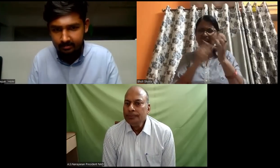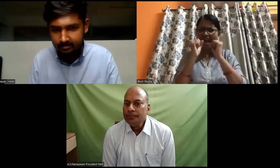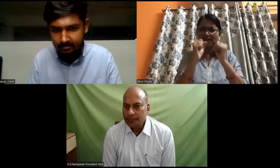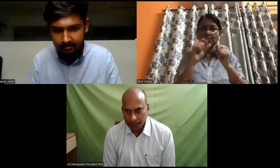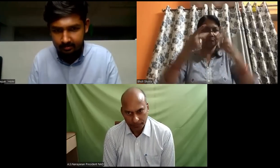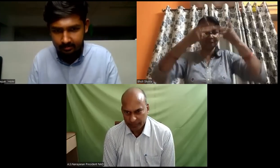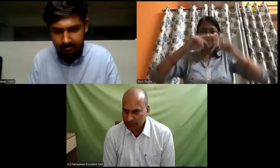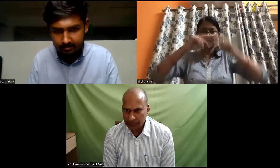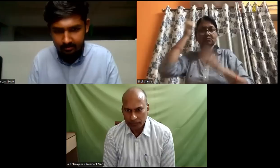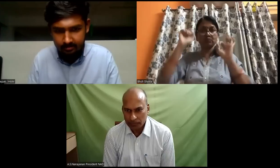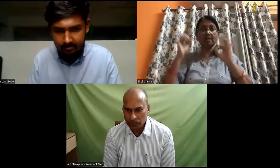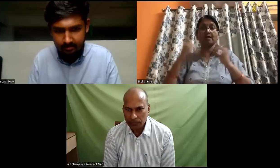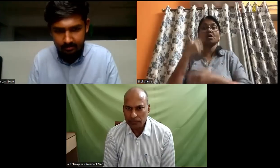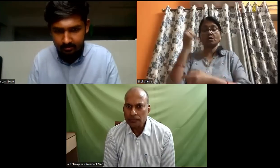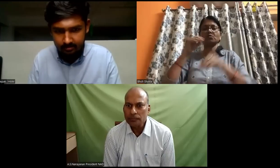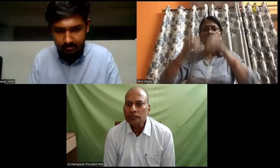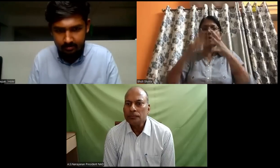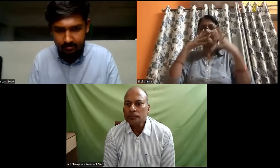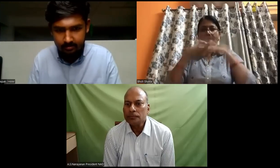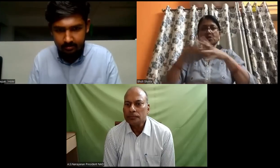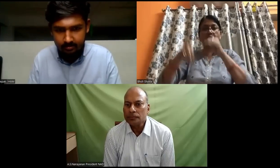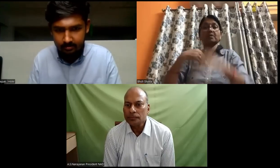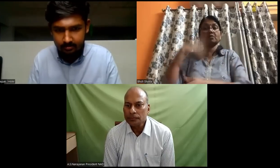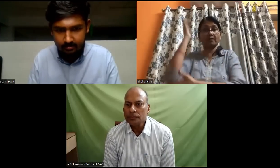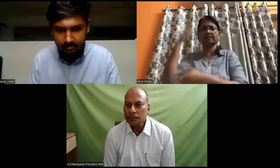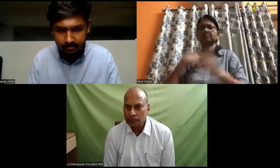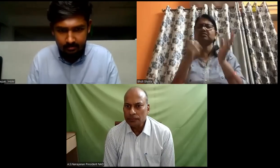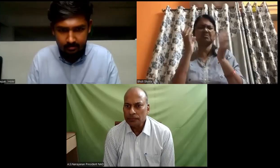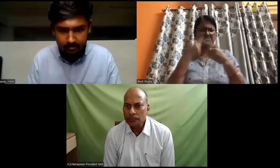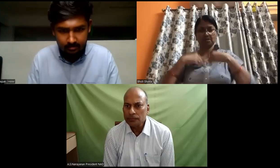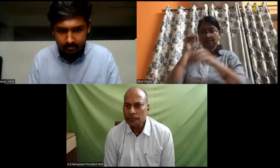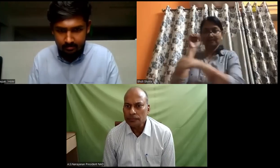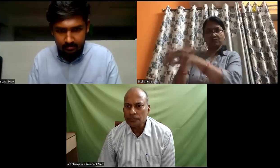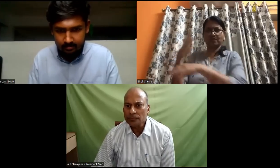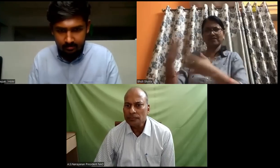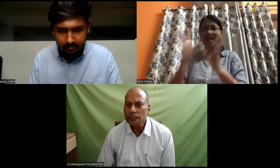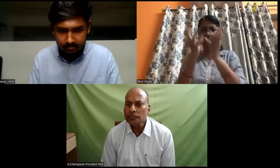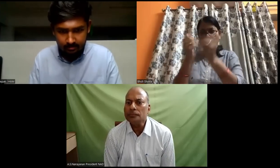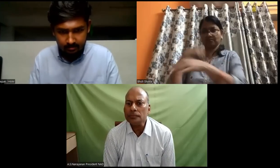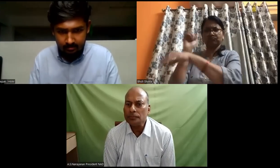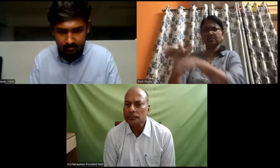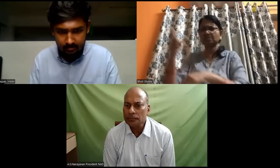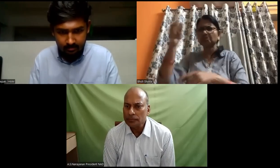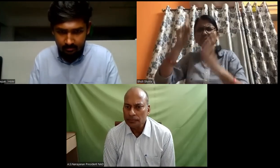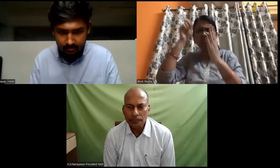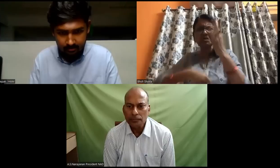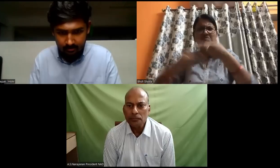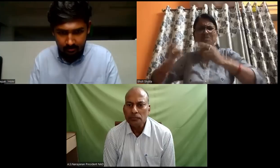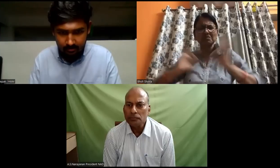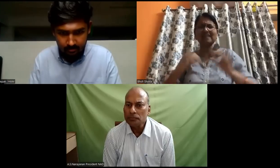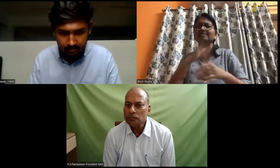बच्चा बच्चा अच्छा के साथ ही आए थे तो कुछ मछली में आ रहे हैं जूते भी खराब करती है यार